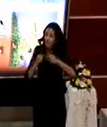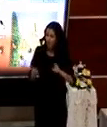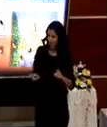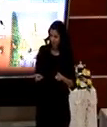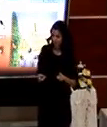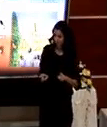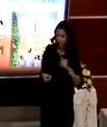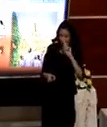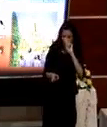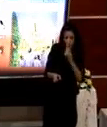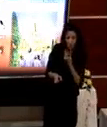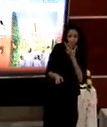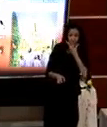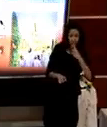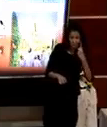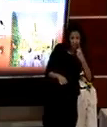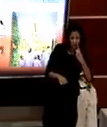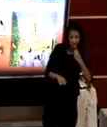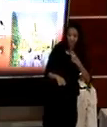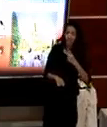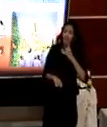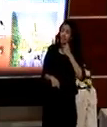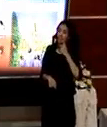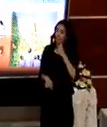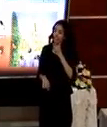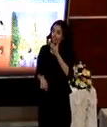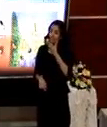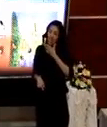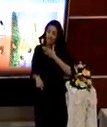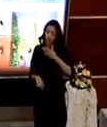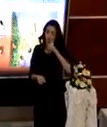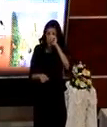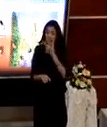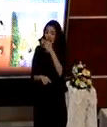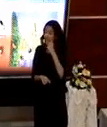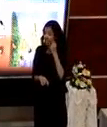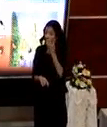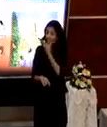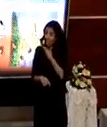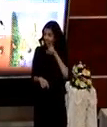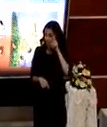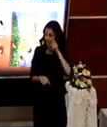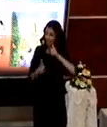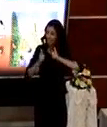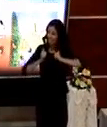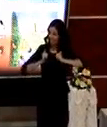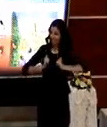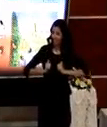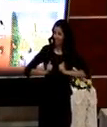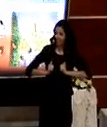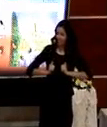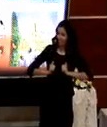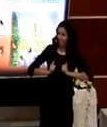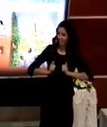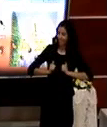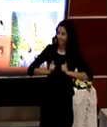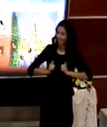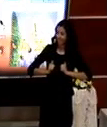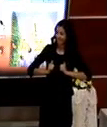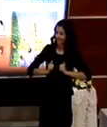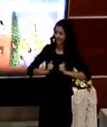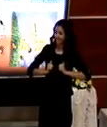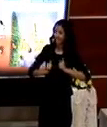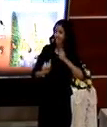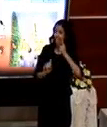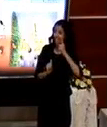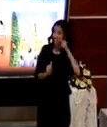sin necesidad de descanso, descansó. Y el único día en que Dios le puso el